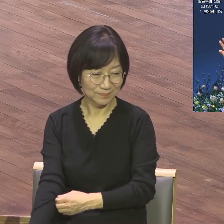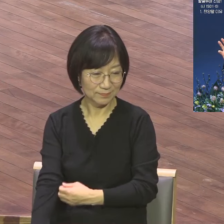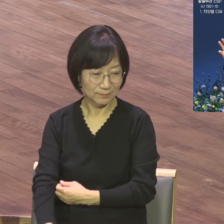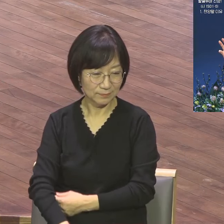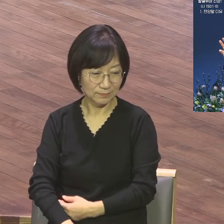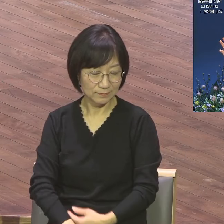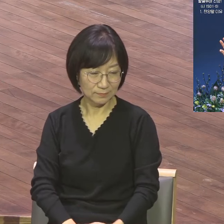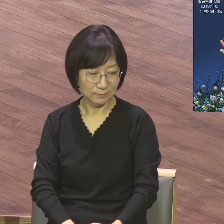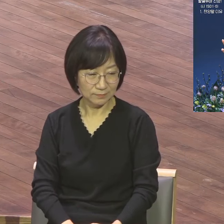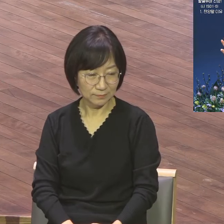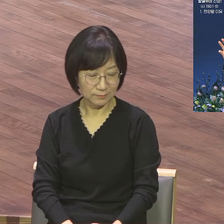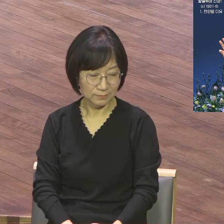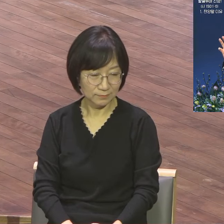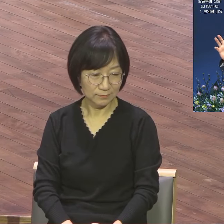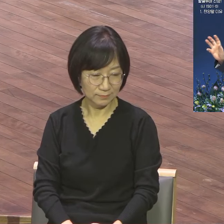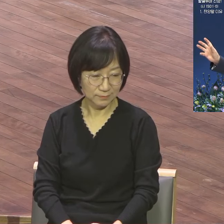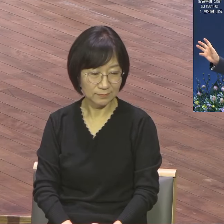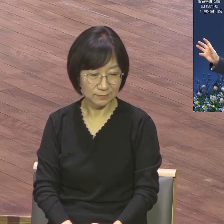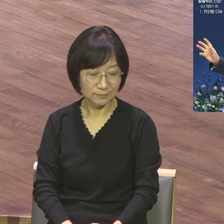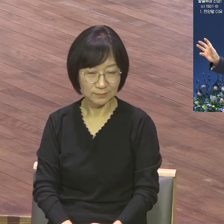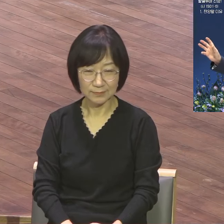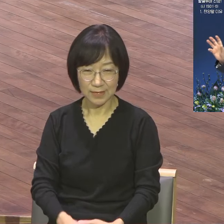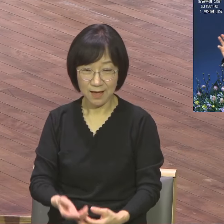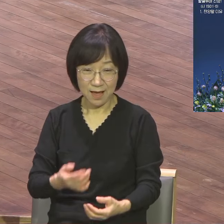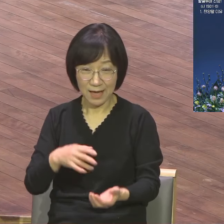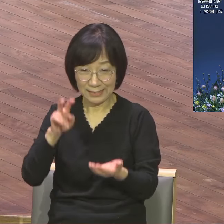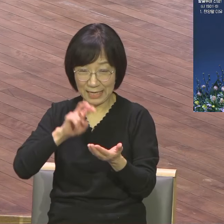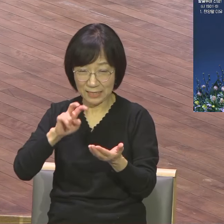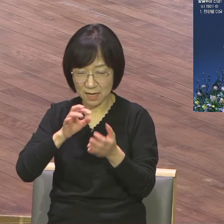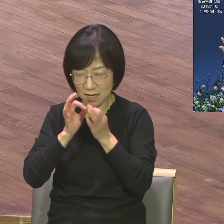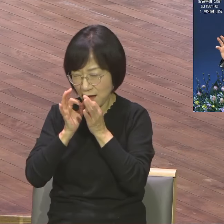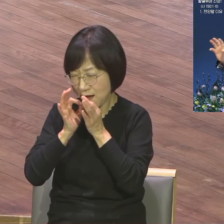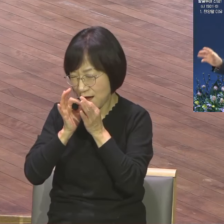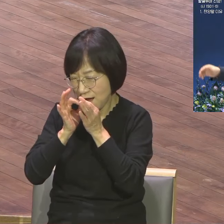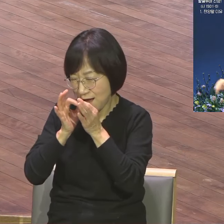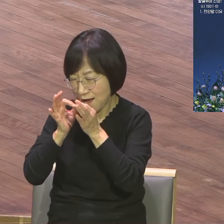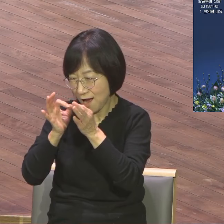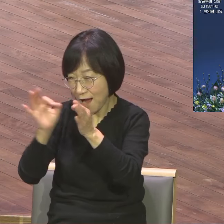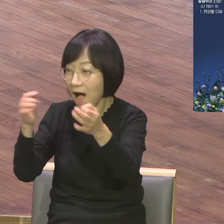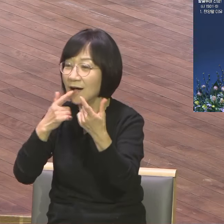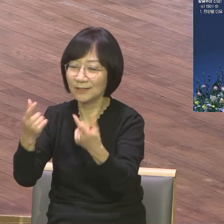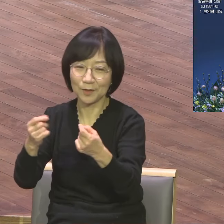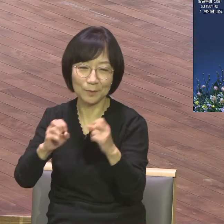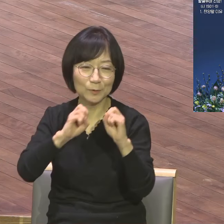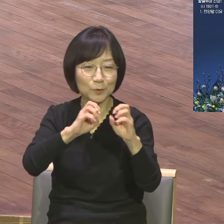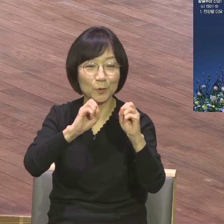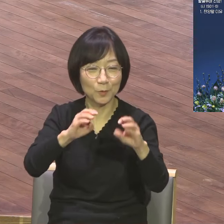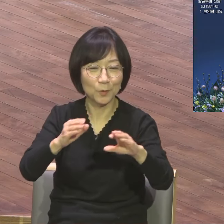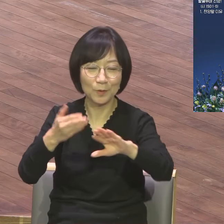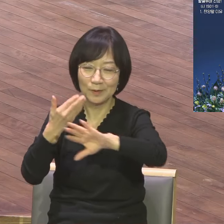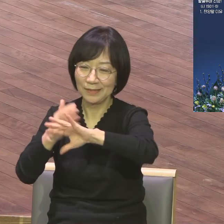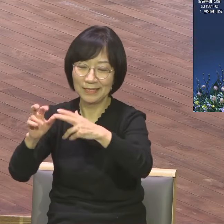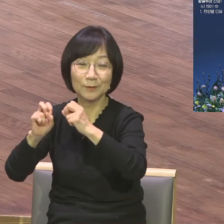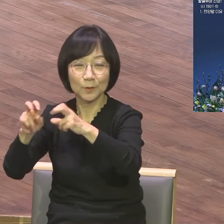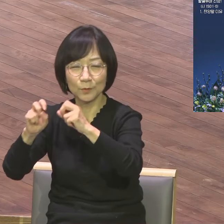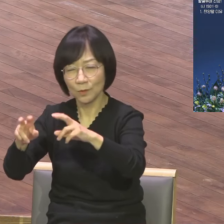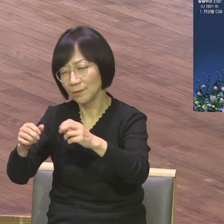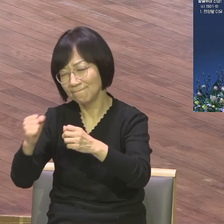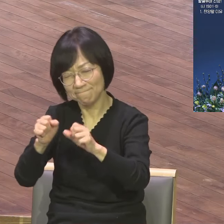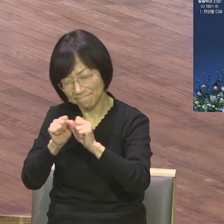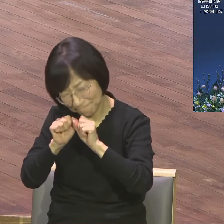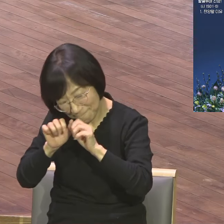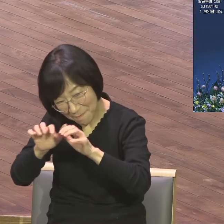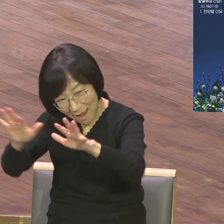울려퍼지는 것이 바로 전도와 선교죠. 그 현장에 영계 모든 성도들 매 순간